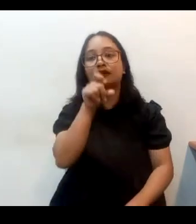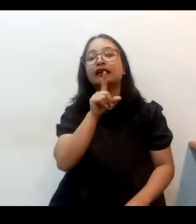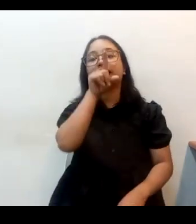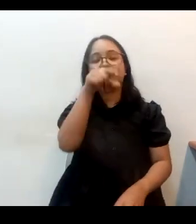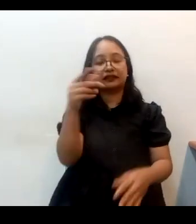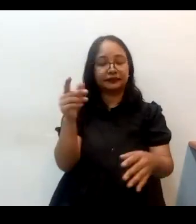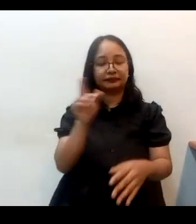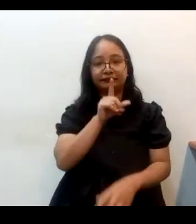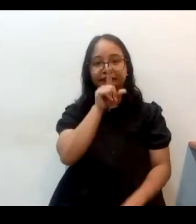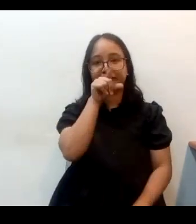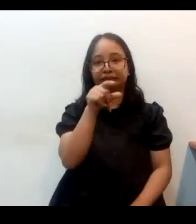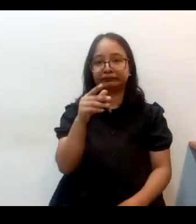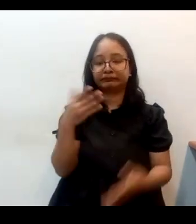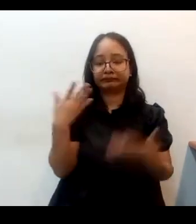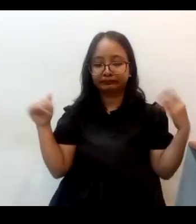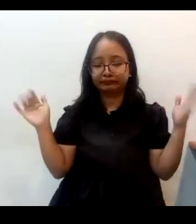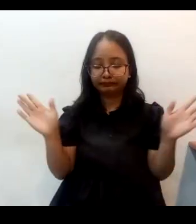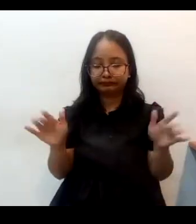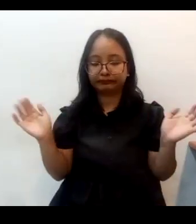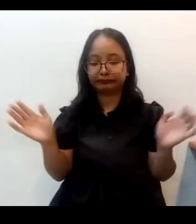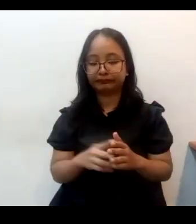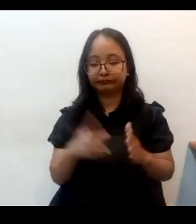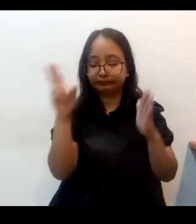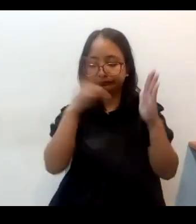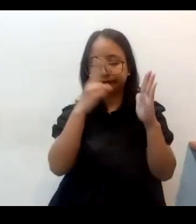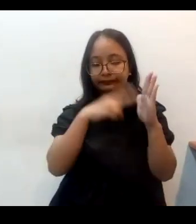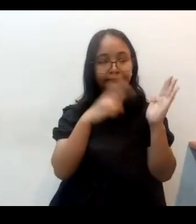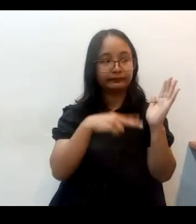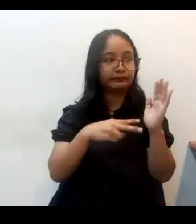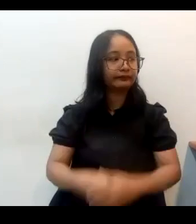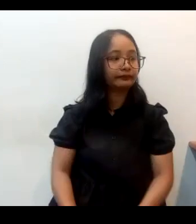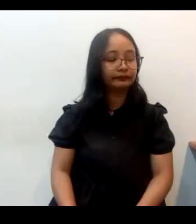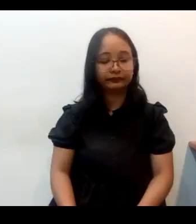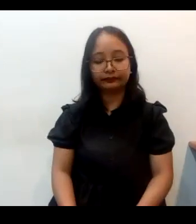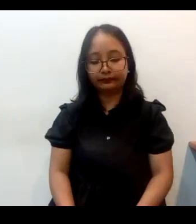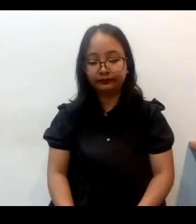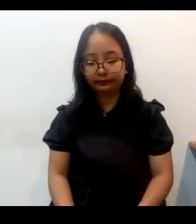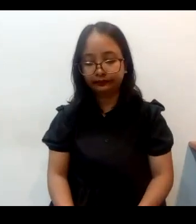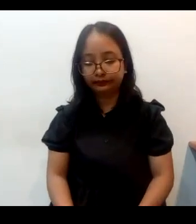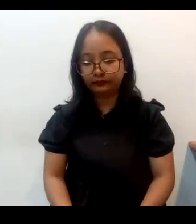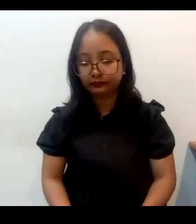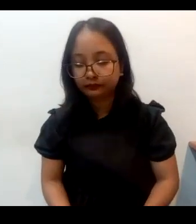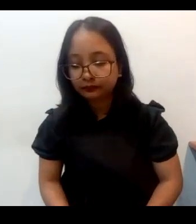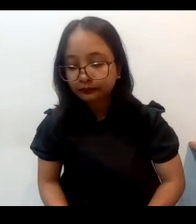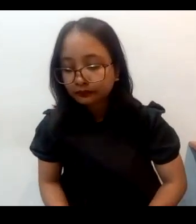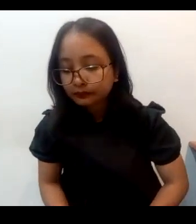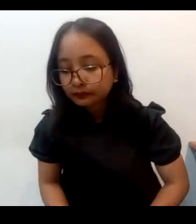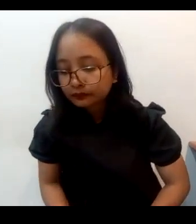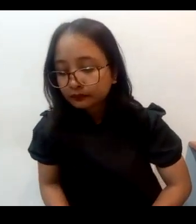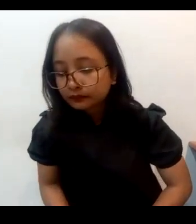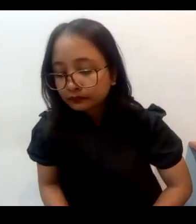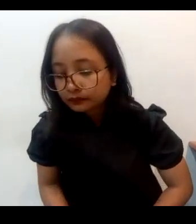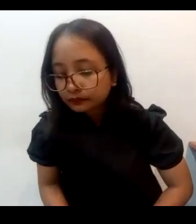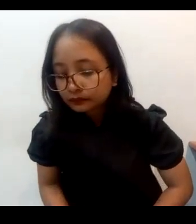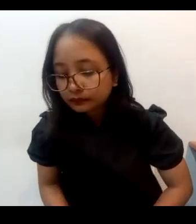and 8, would you read? 27 po. Sa pamagitan ba ng inyong utos, papailan lang ang agila at siya'y gumagawa